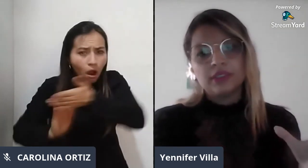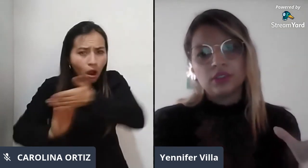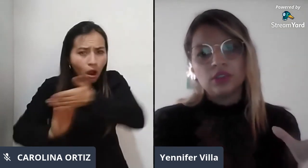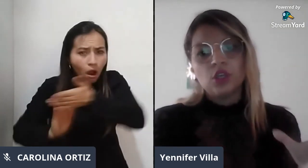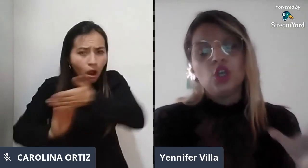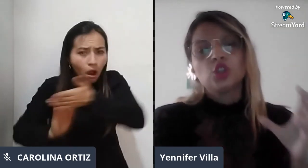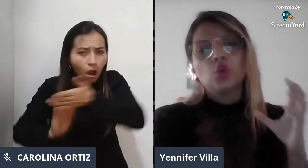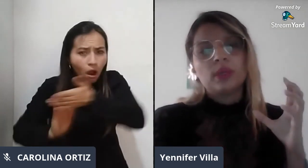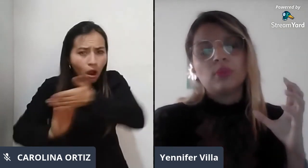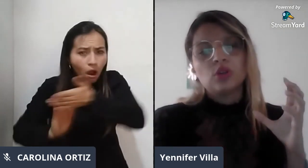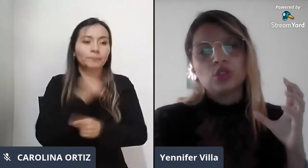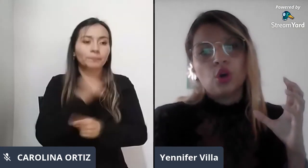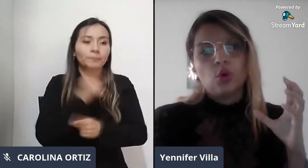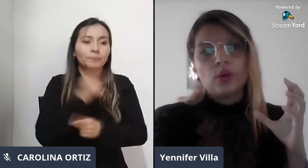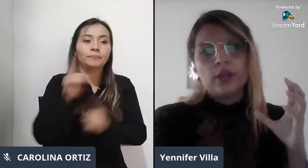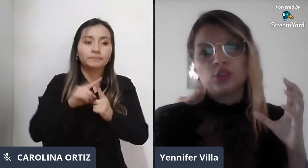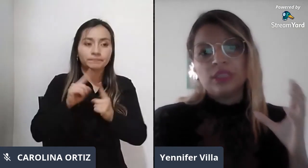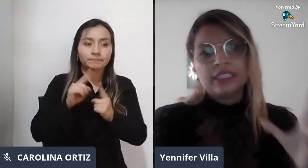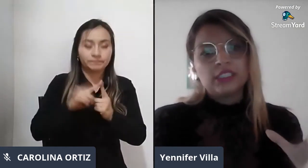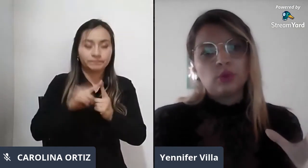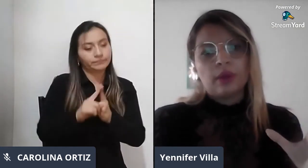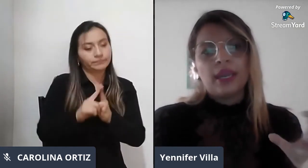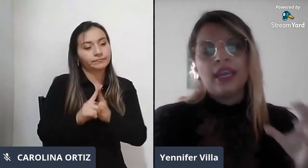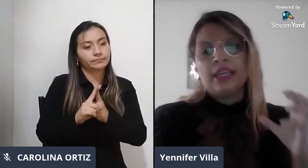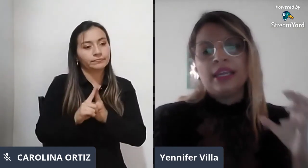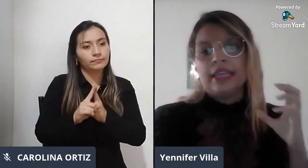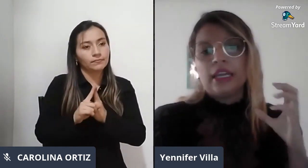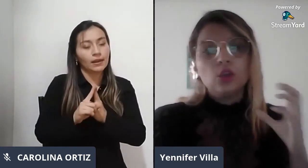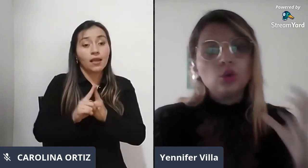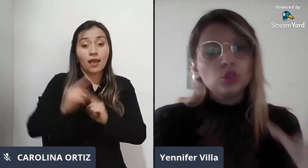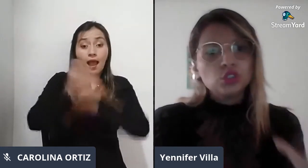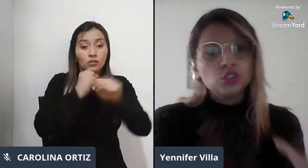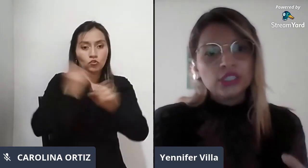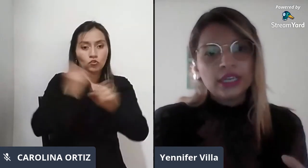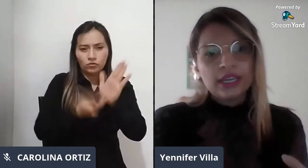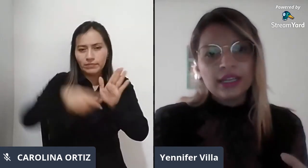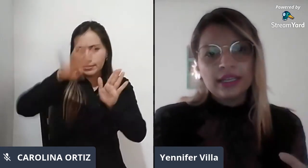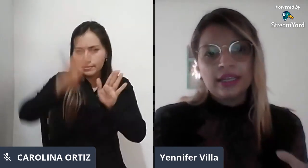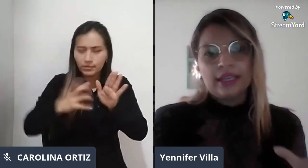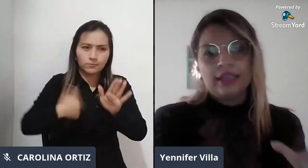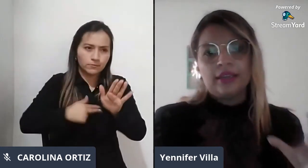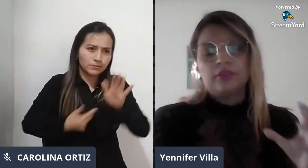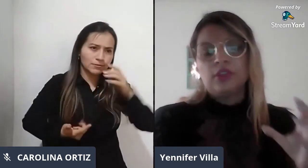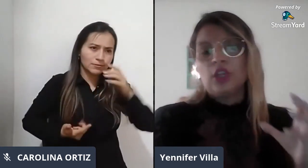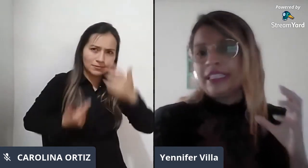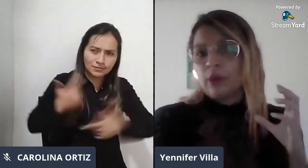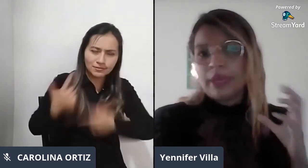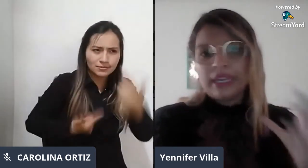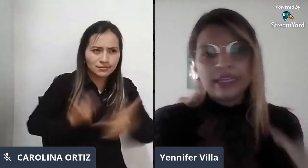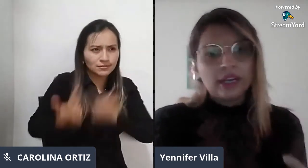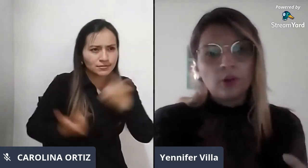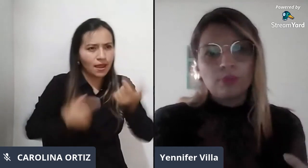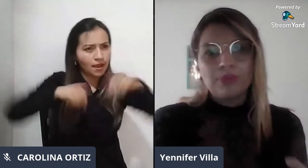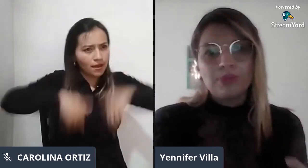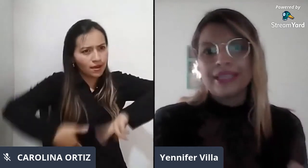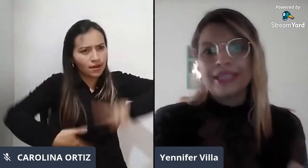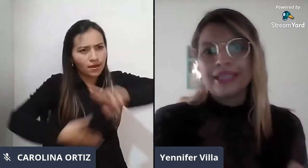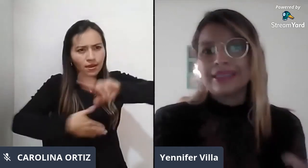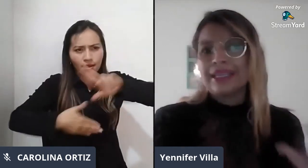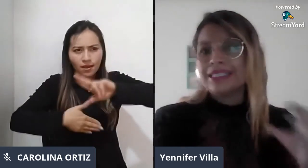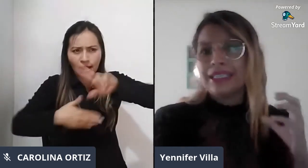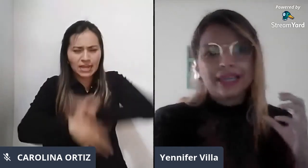primer momento tuvimos un 2019 de lucha en Latinoamérica completa,